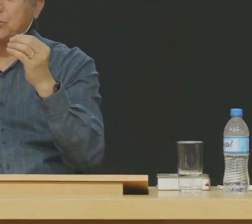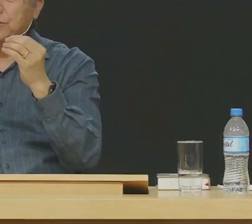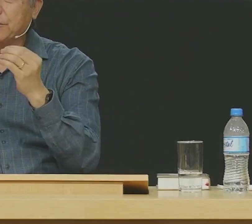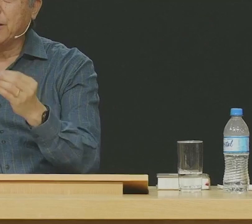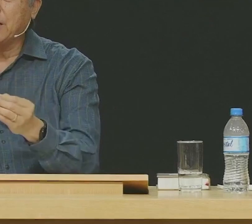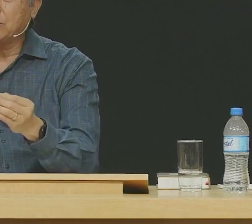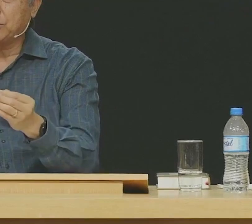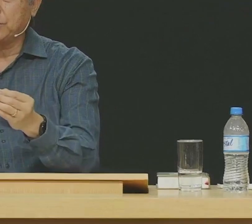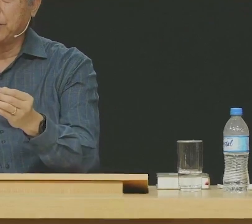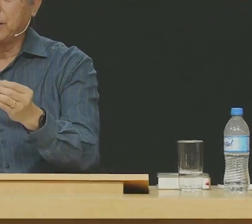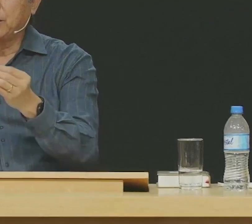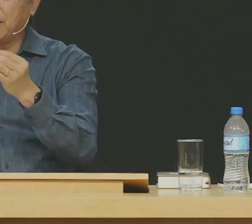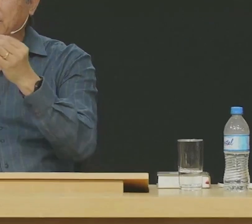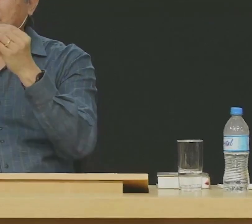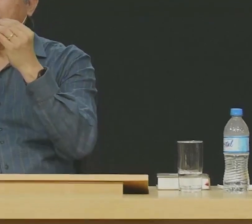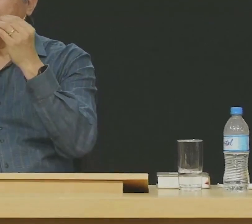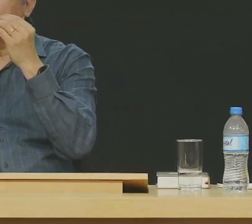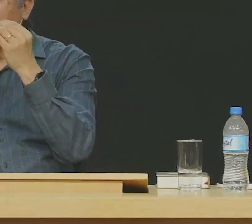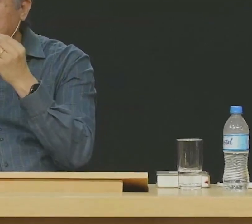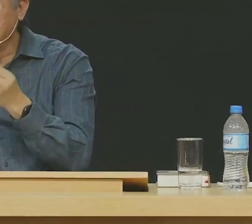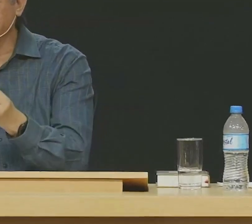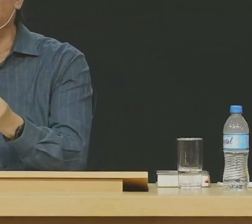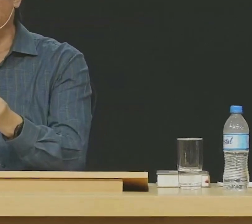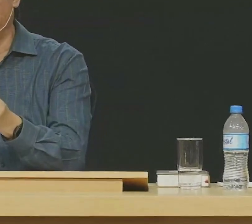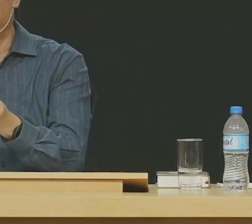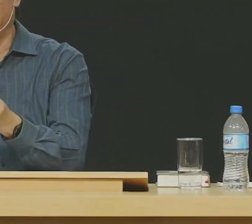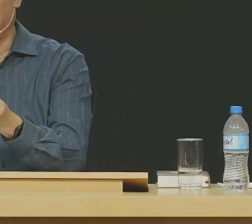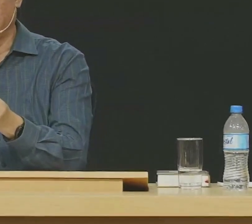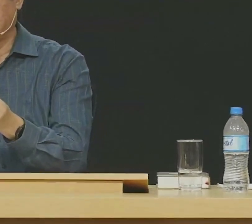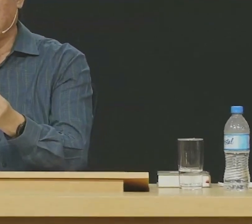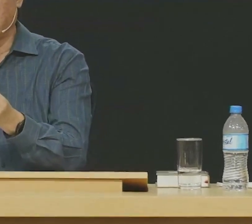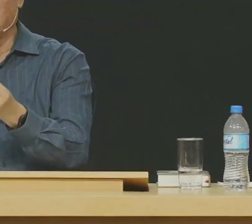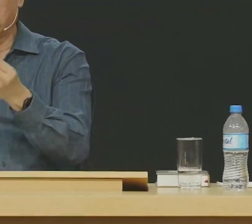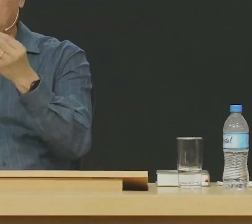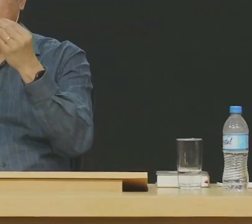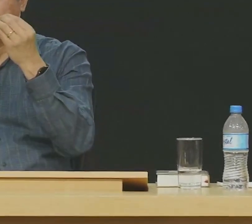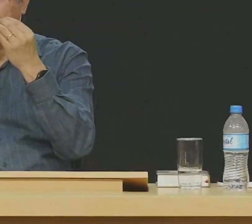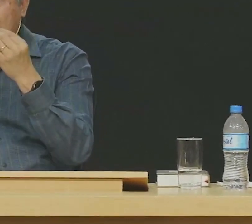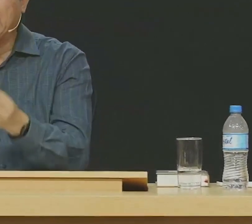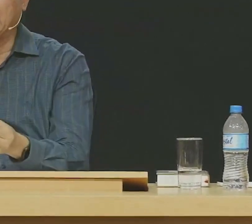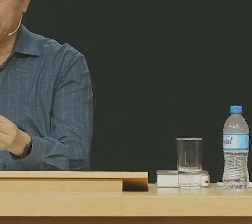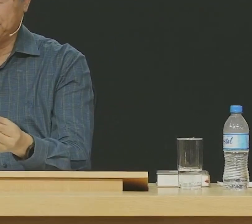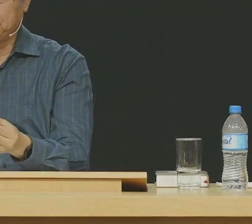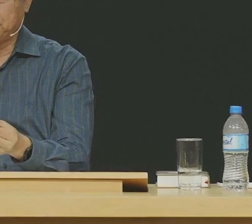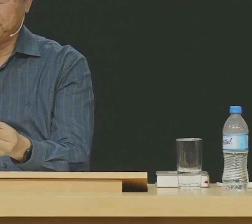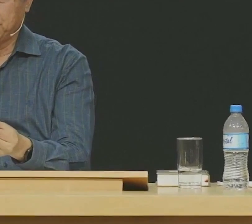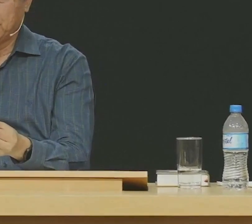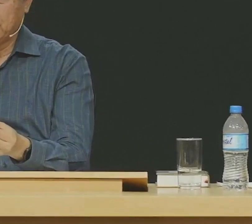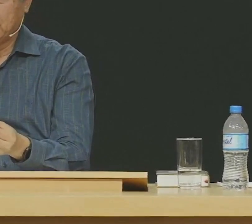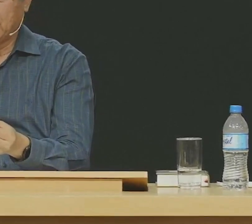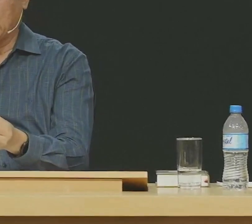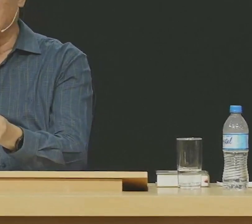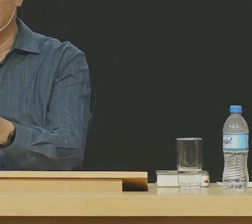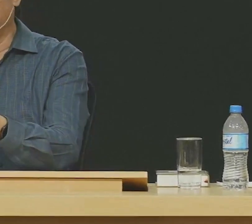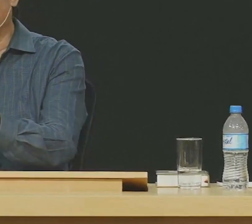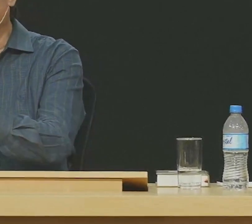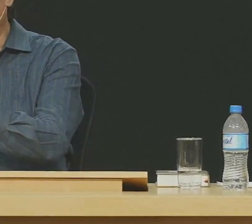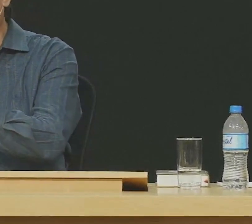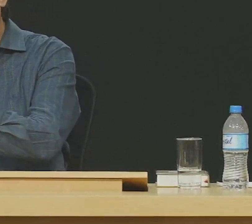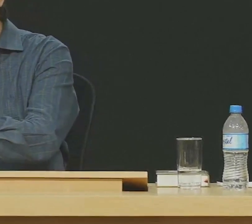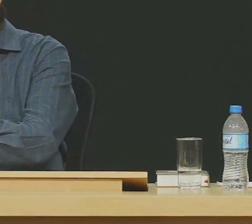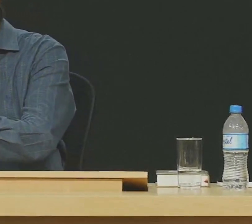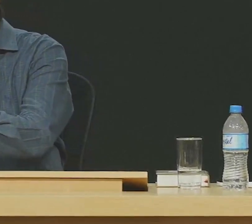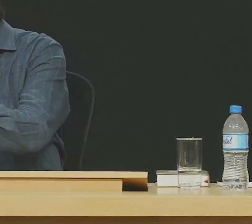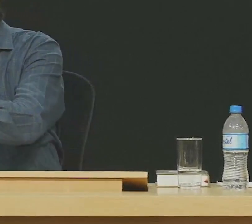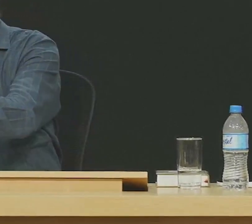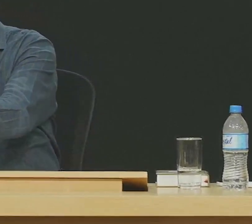que preciosidade é a conexão. Quando você se liga, claro, se você